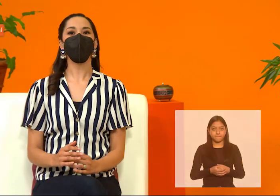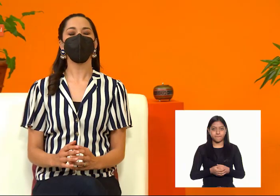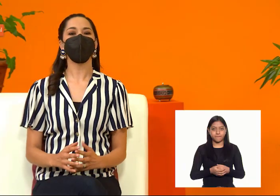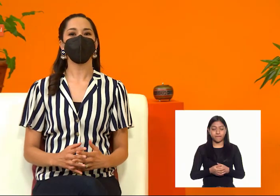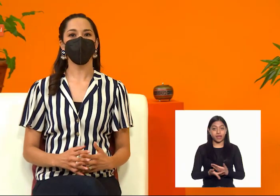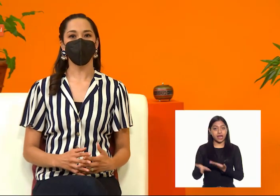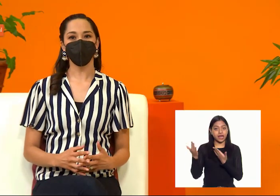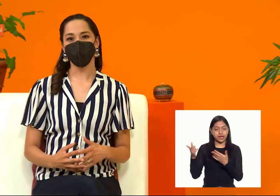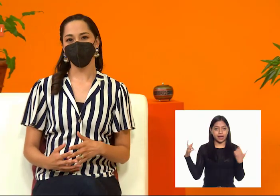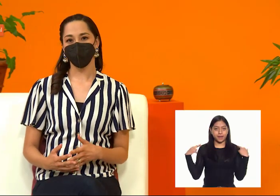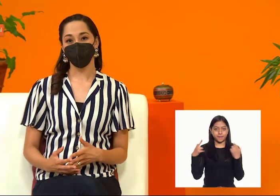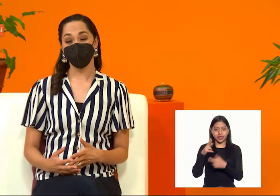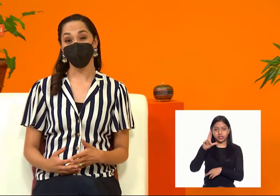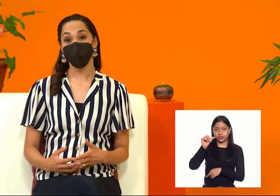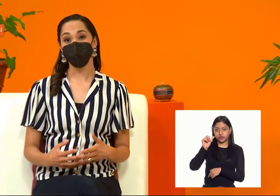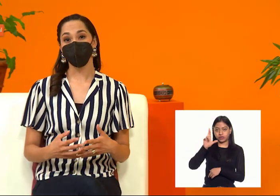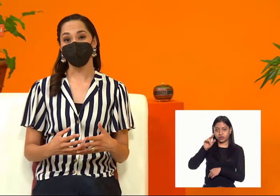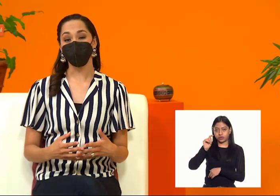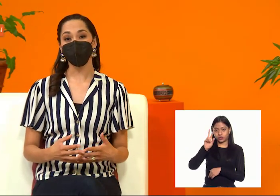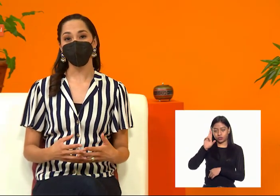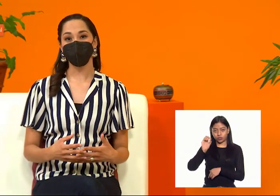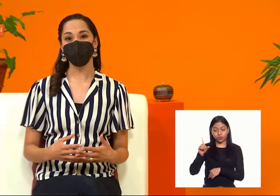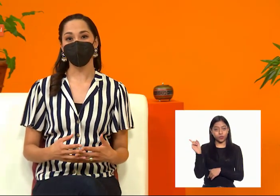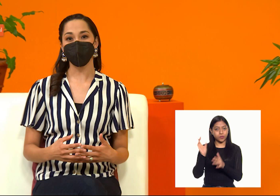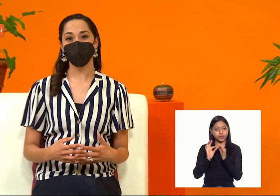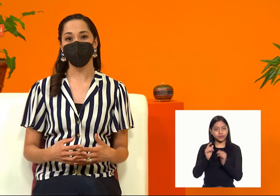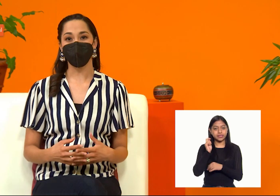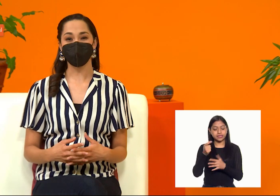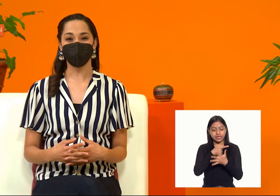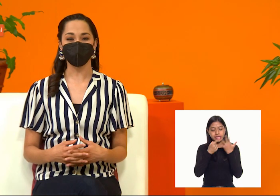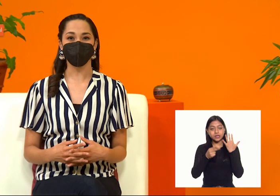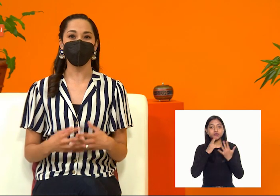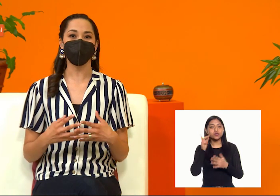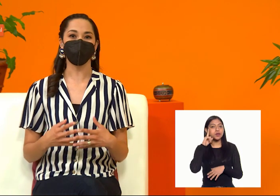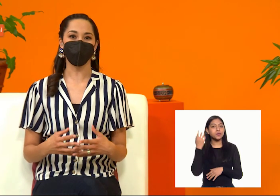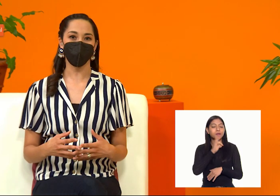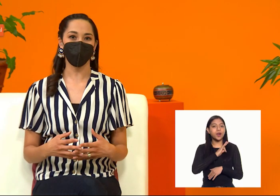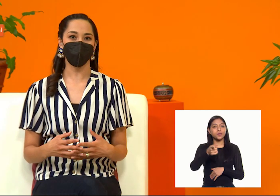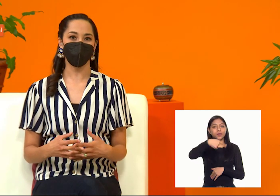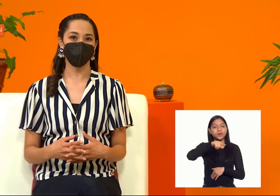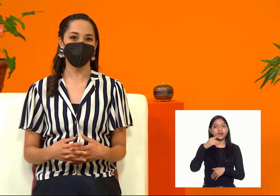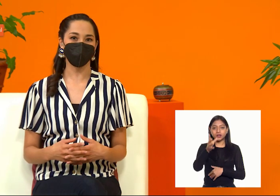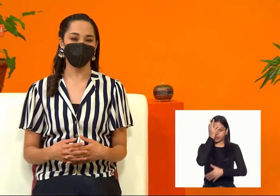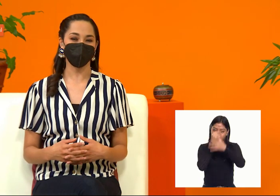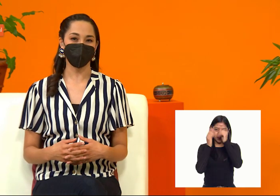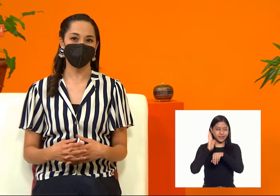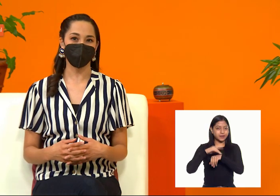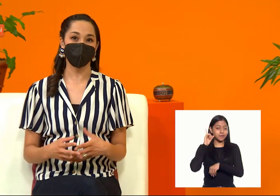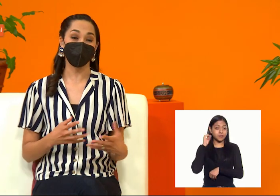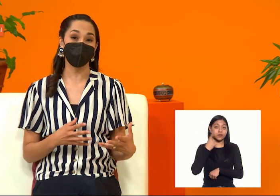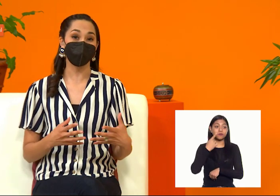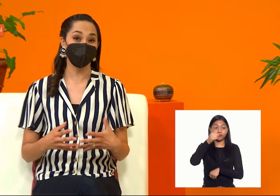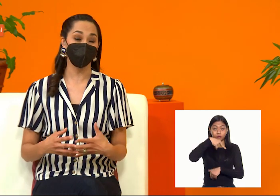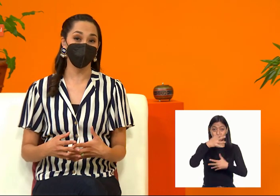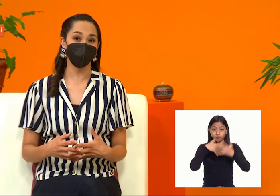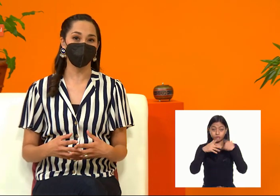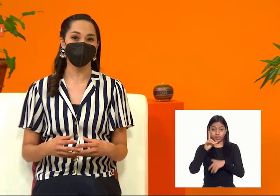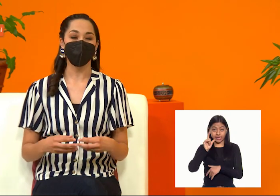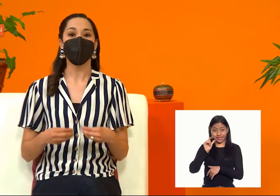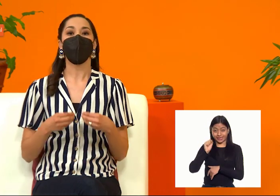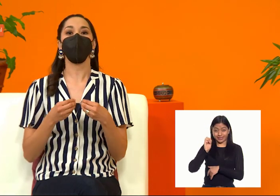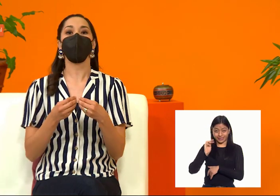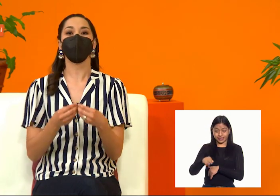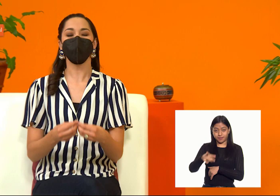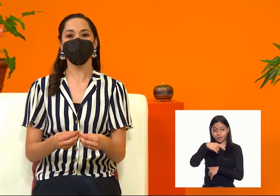Así como el maestro Arturo nos explicó, los recursos que utiliza para enriquecer el desarrollo de la lengua de señas mexicana en las y los